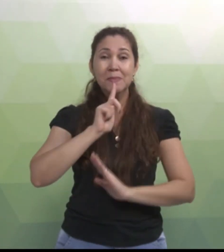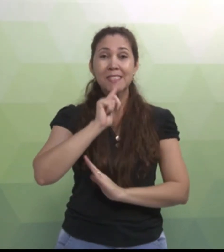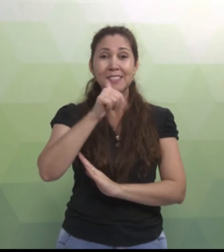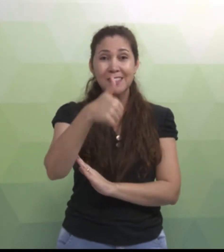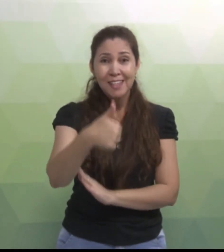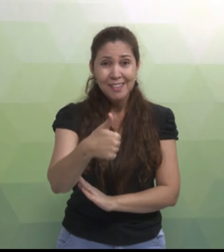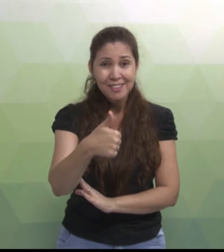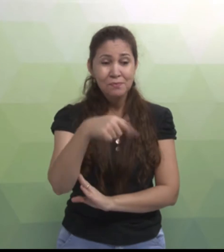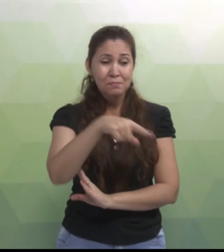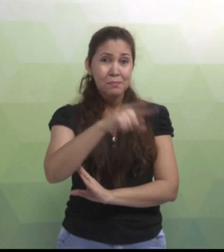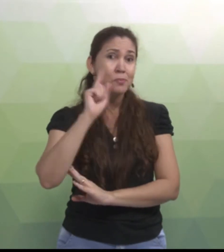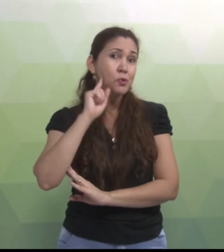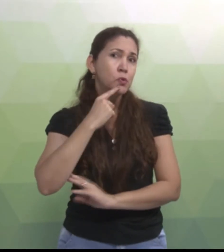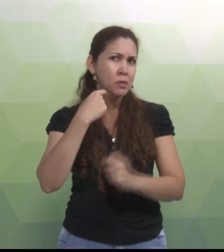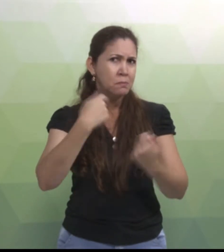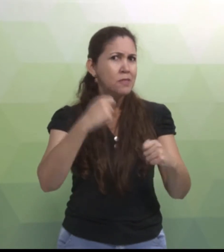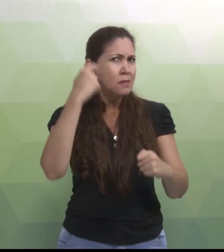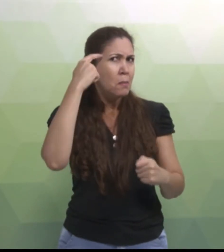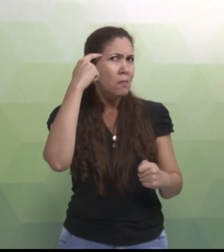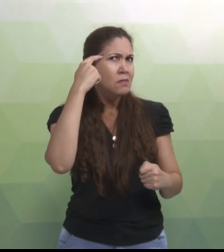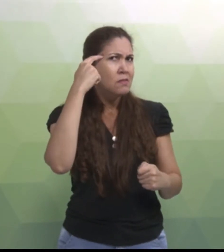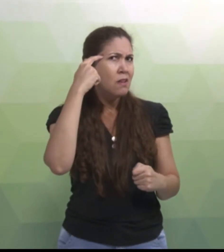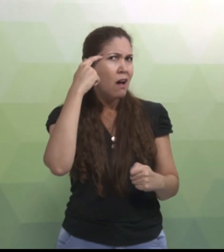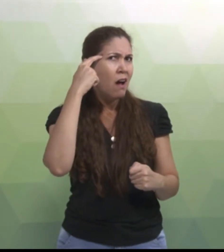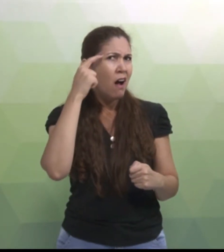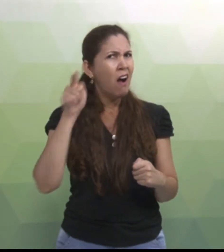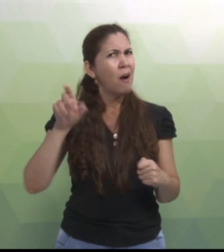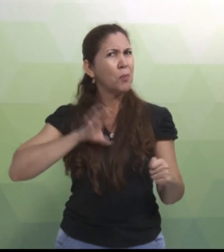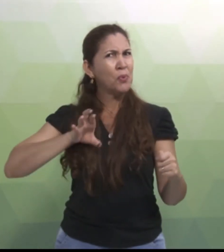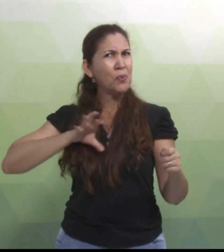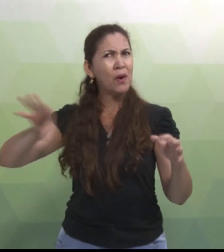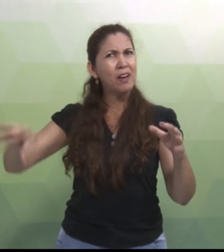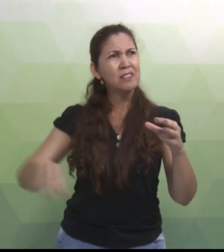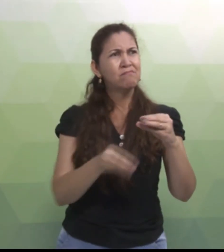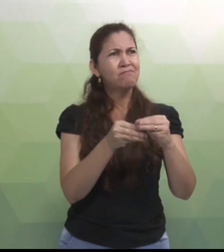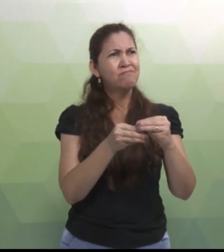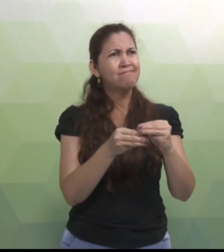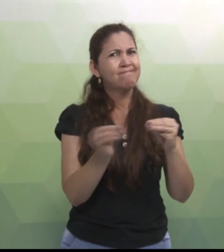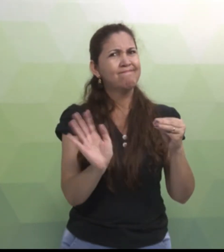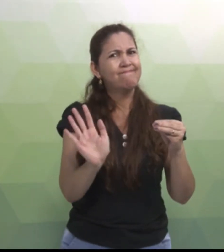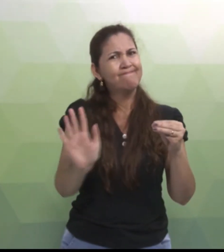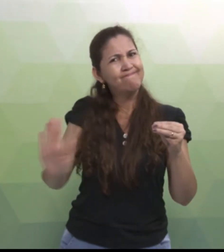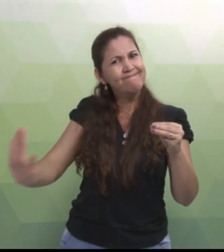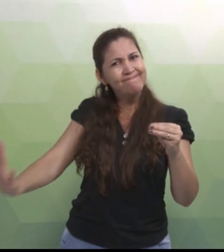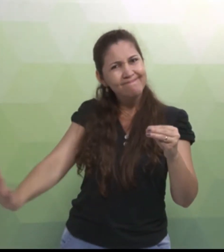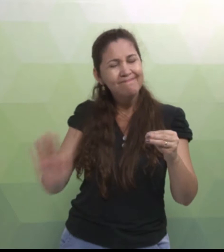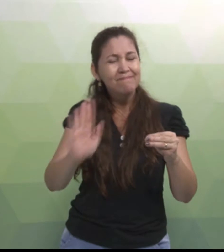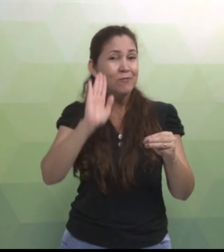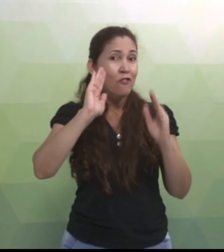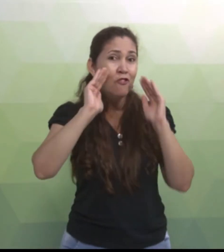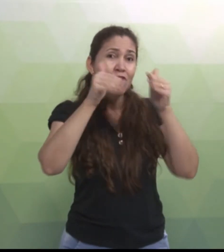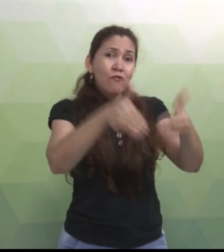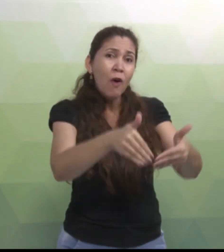aula, do ensino da Libras como L1, é necessário refletir. Eu vou trazer o português no processo de